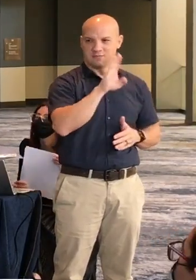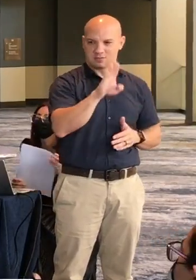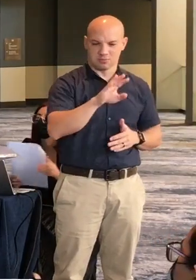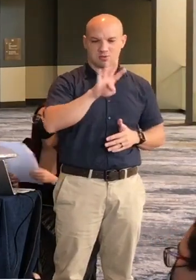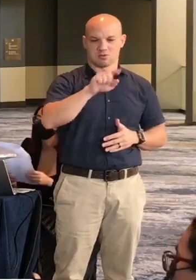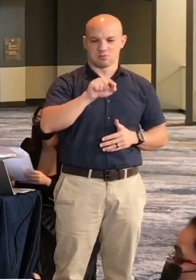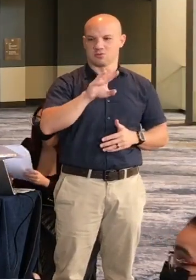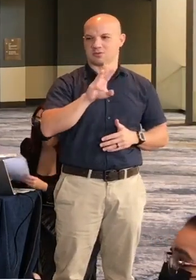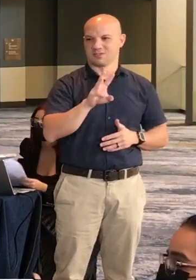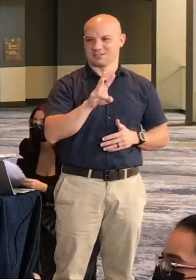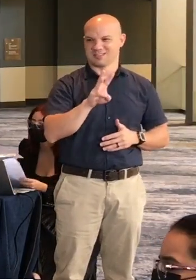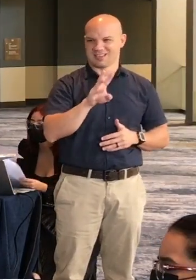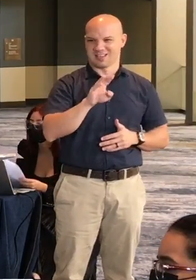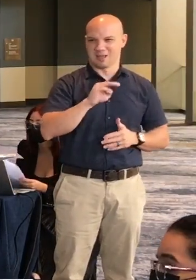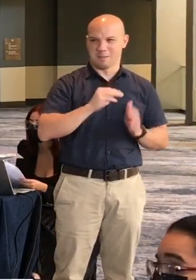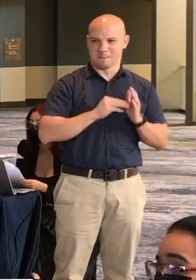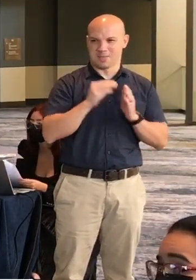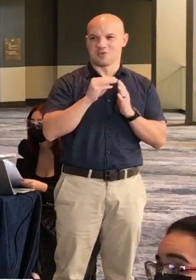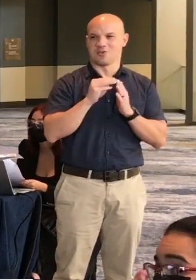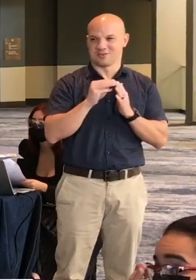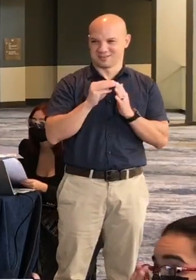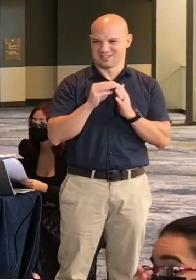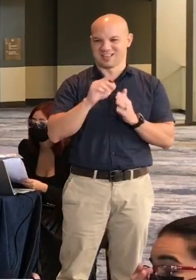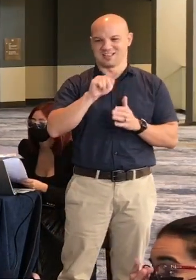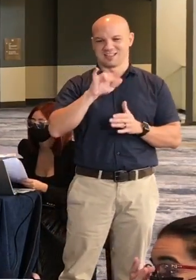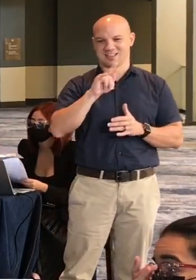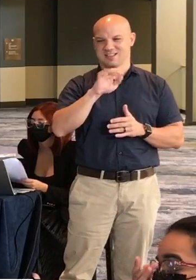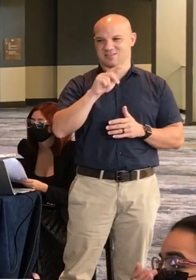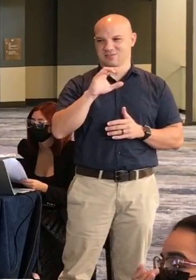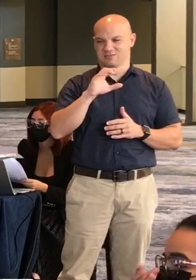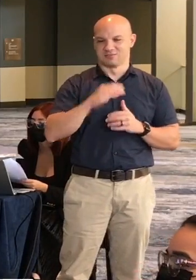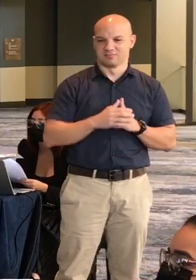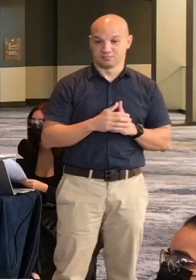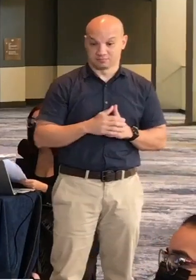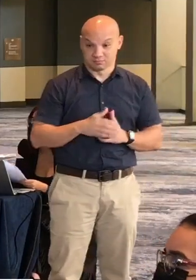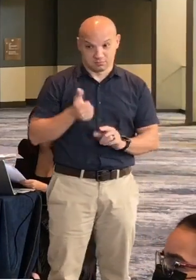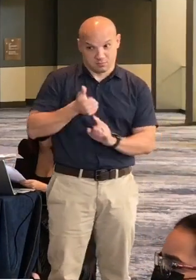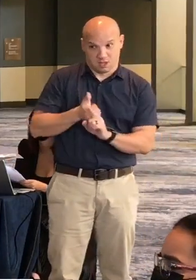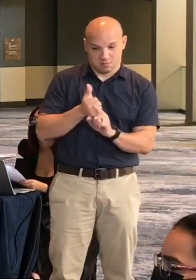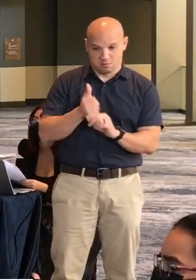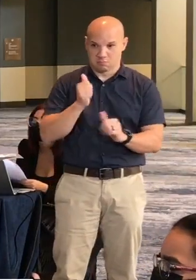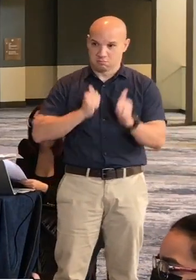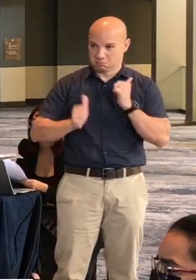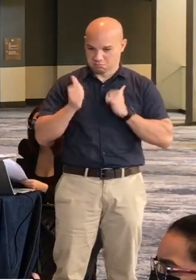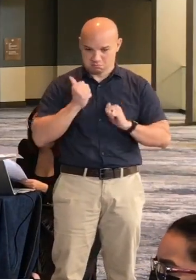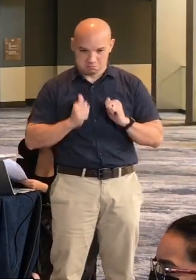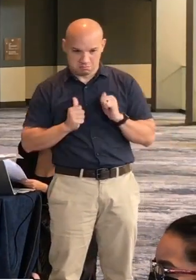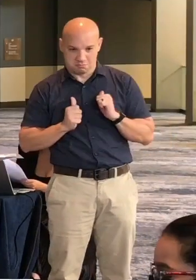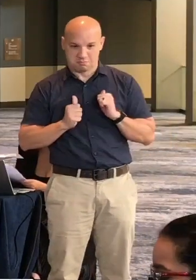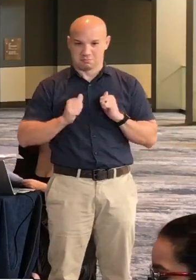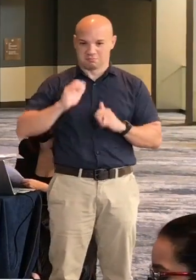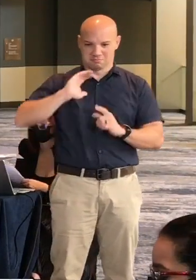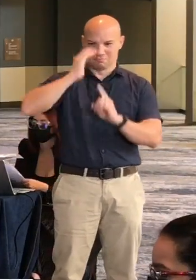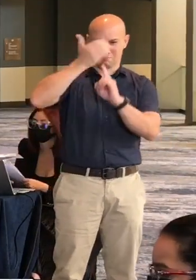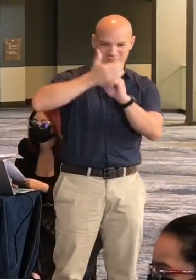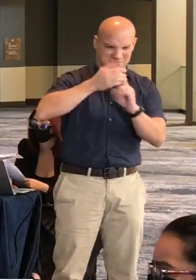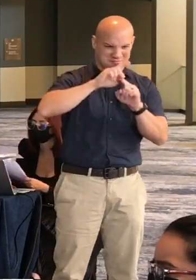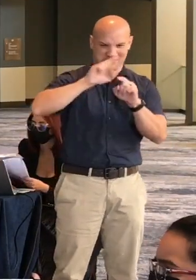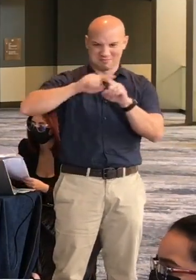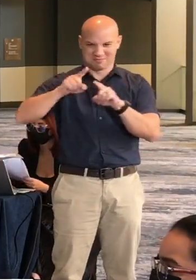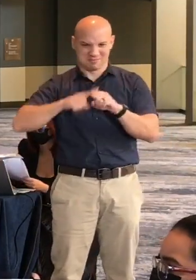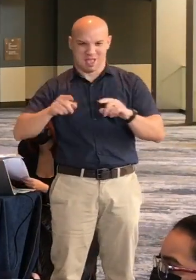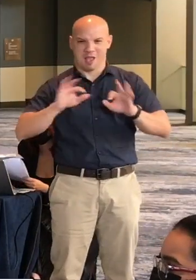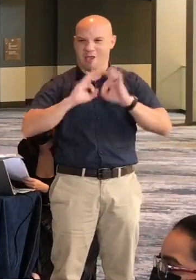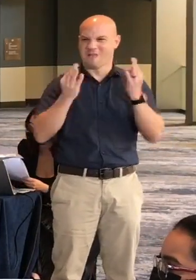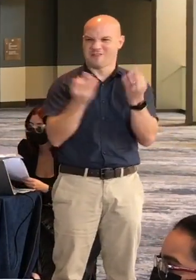en TikTok. Conocido por las escenas que escribe, dirige, edita y personifica en 9 miembros de una